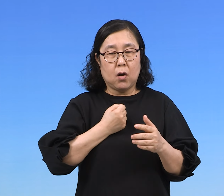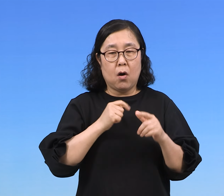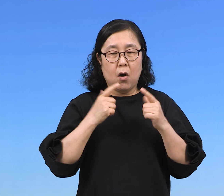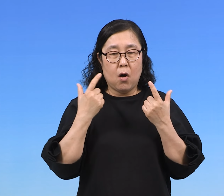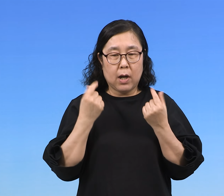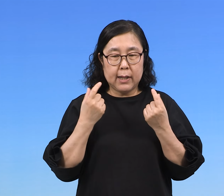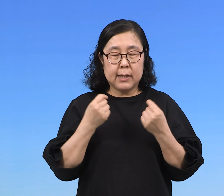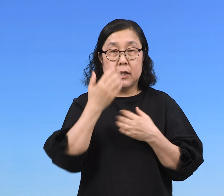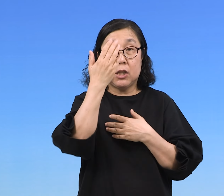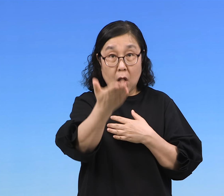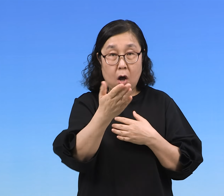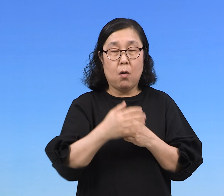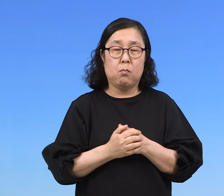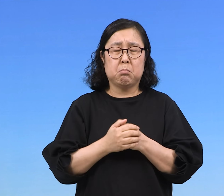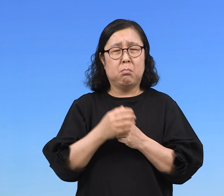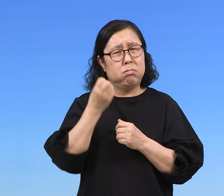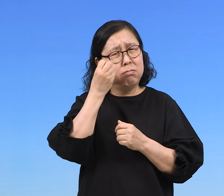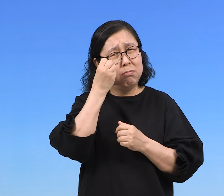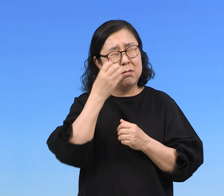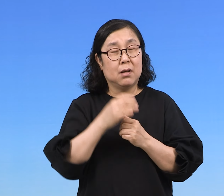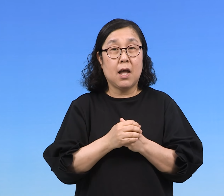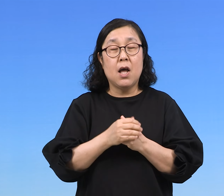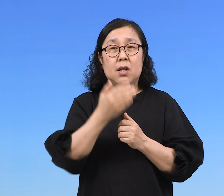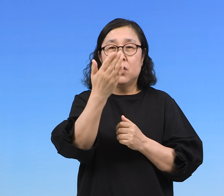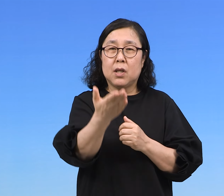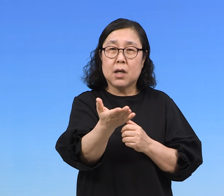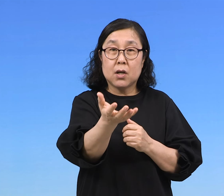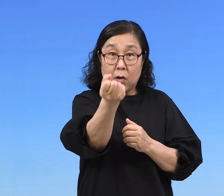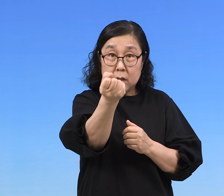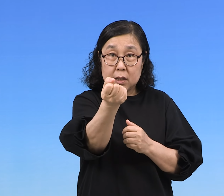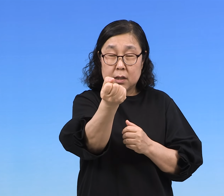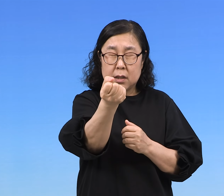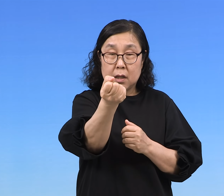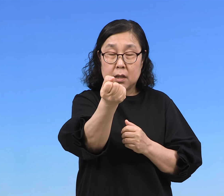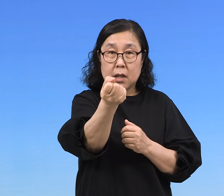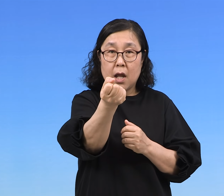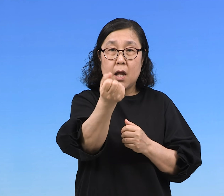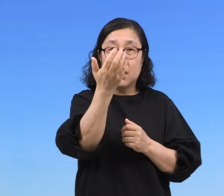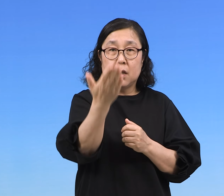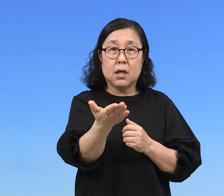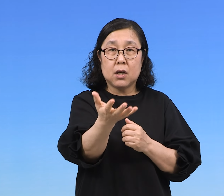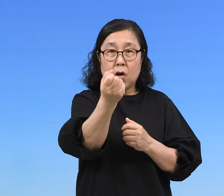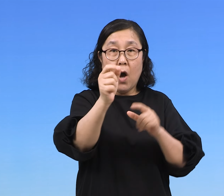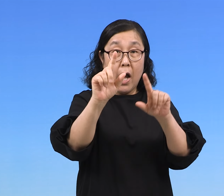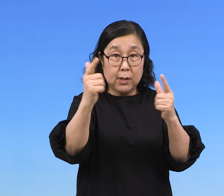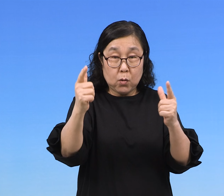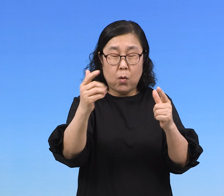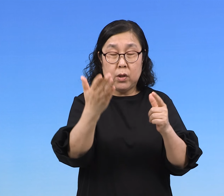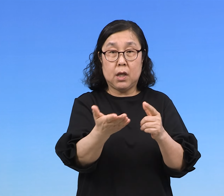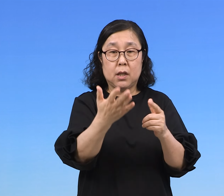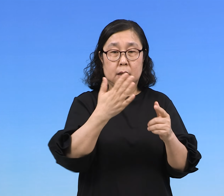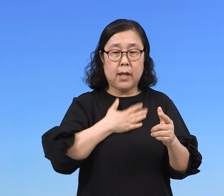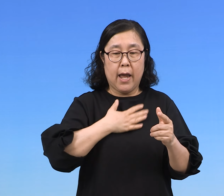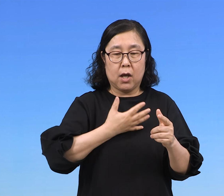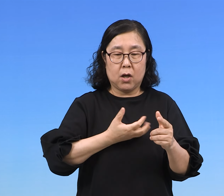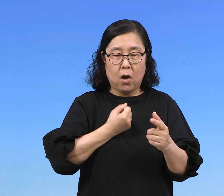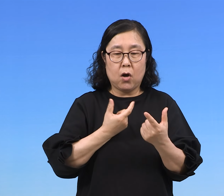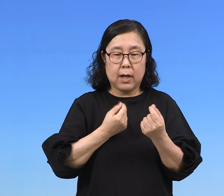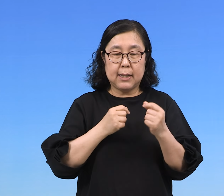뭔 소리인지를 모르겠습니다. 또 네 거인 듯 네 거 아닌 네 거 같은 나. 이게